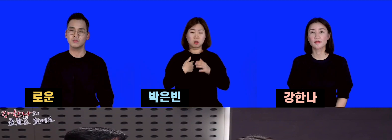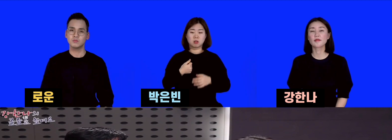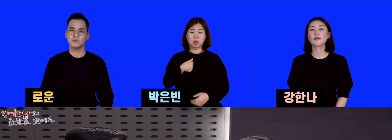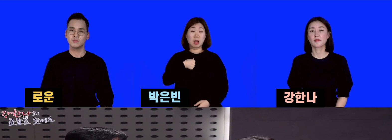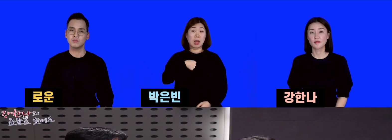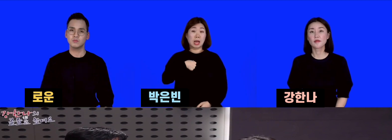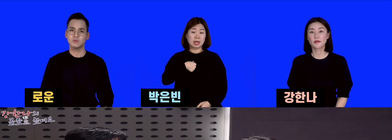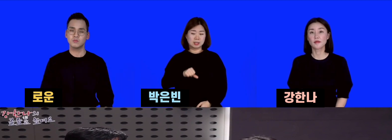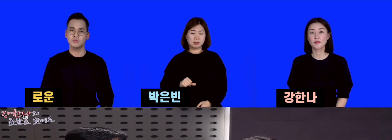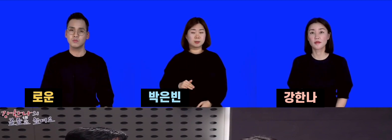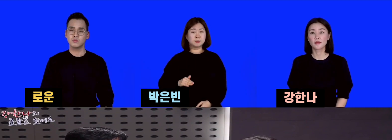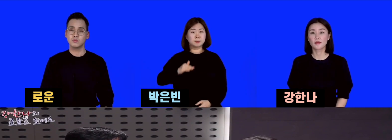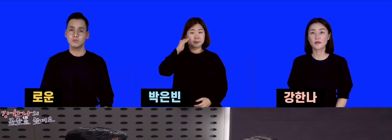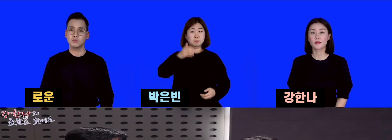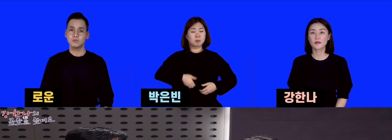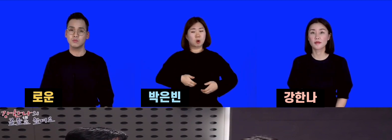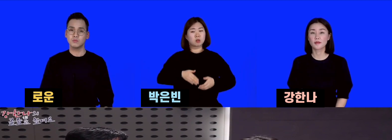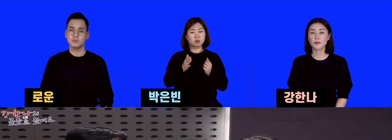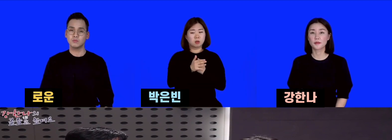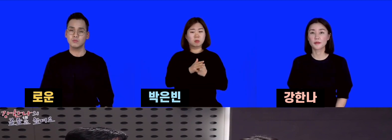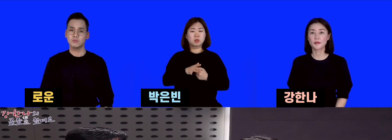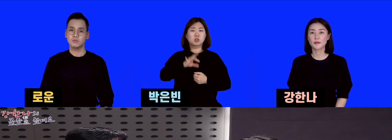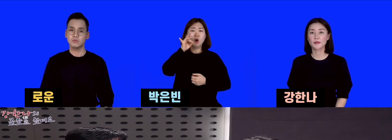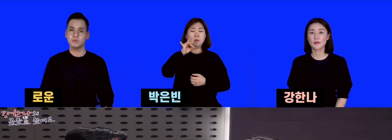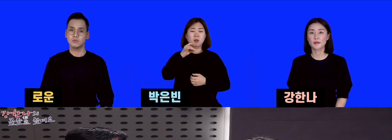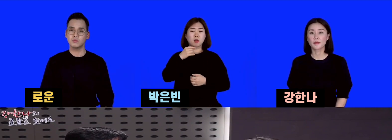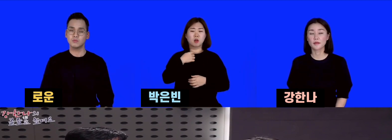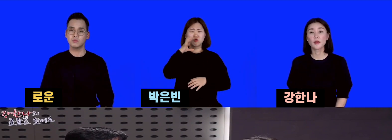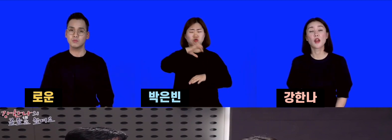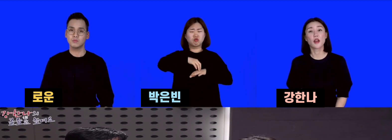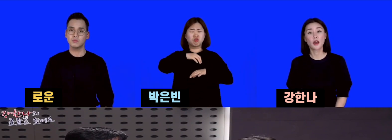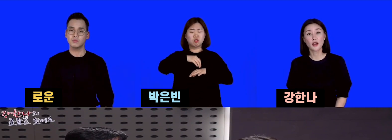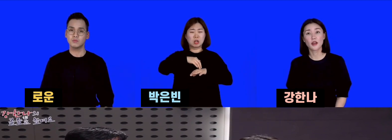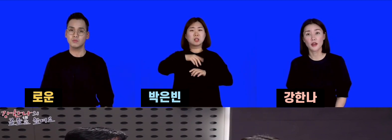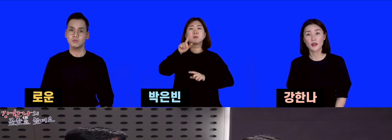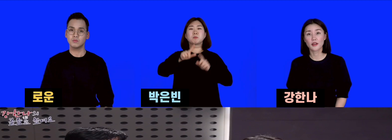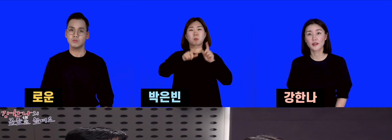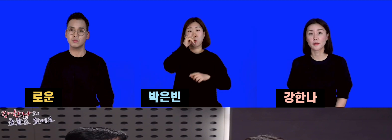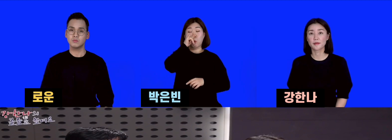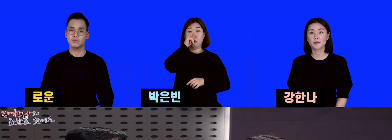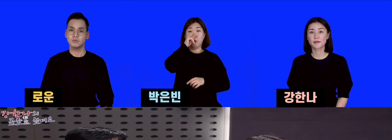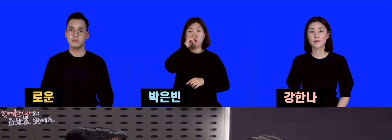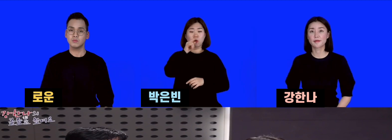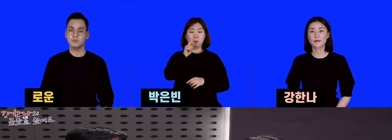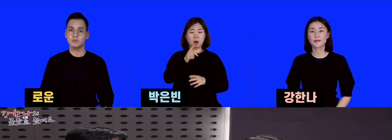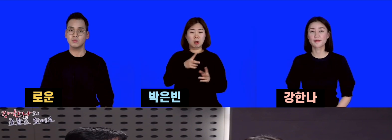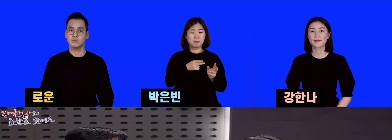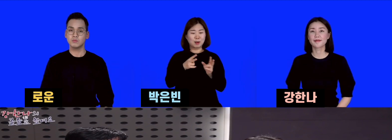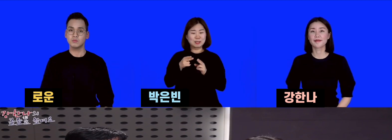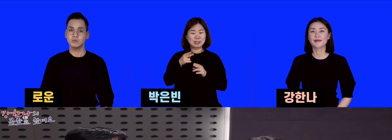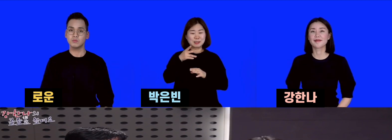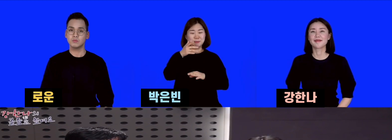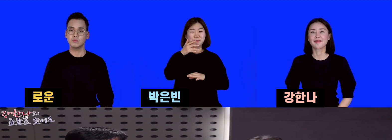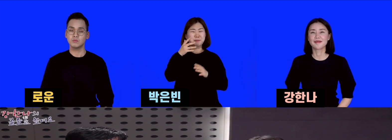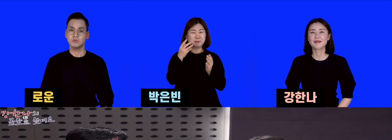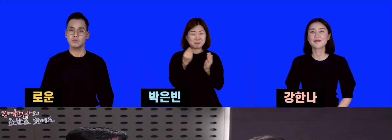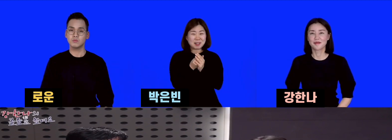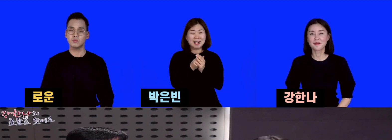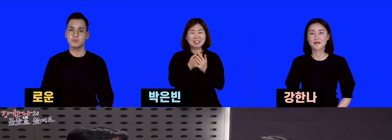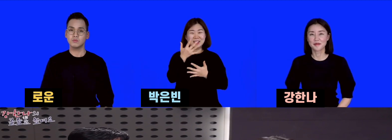키워줘야 되기 때문에 극 초반에 이제 훈련을 받는 장면들이 나와요 제가 아직 편집본을